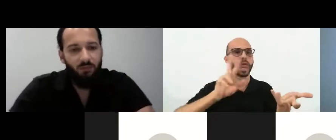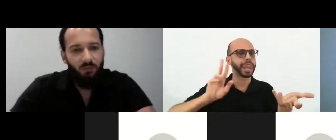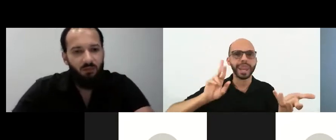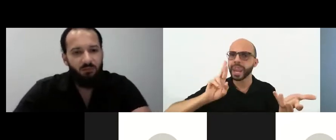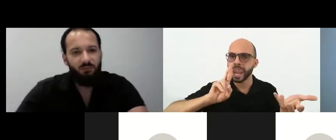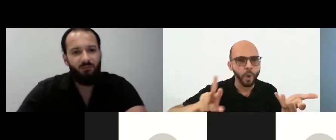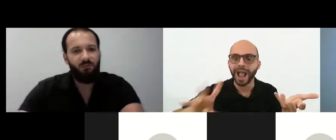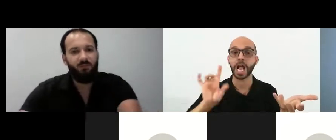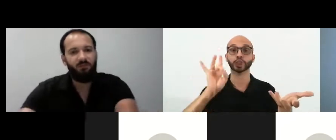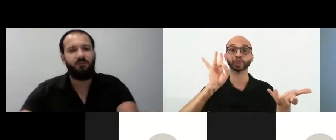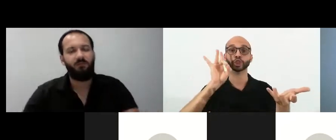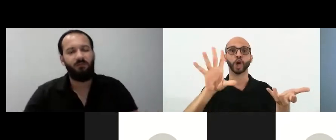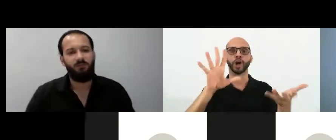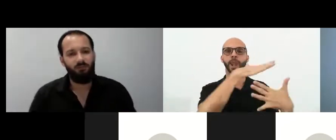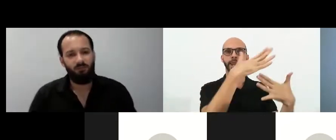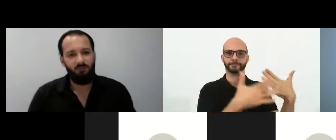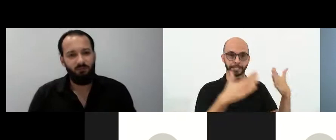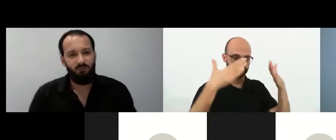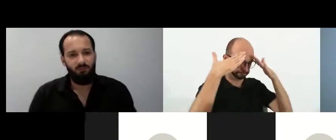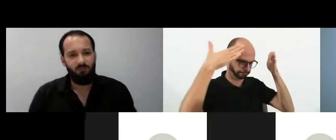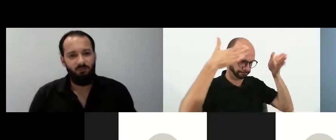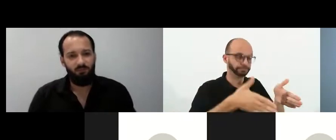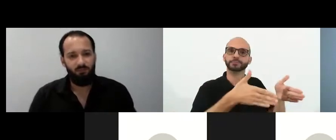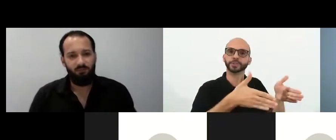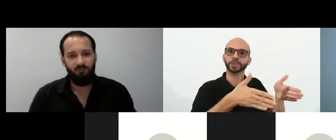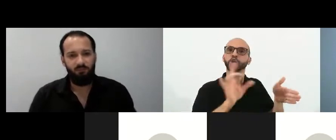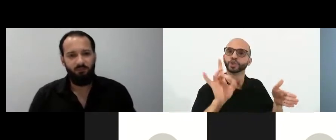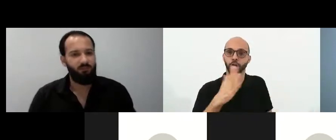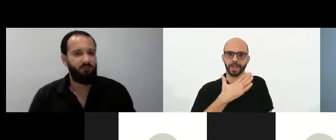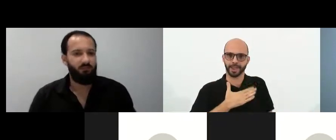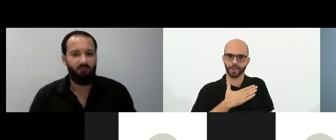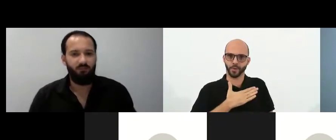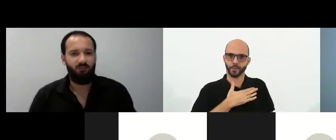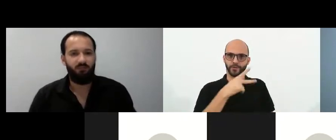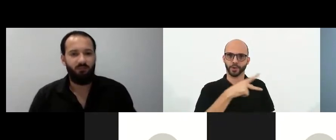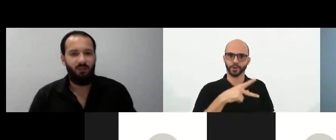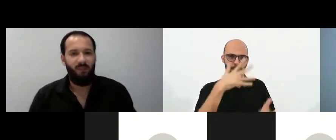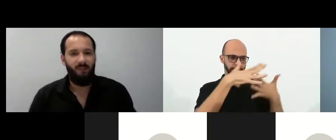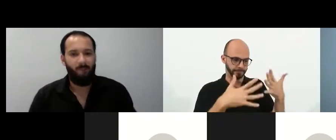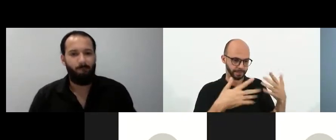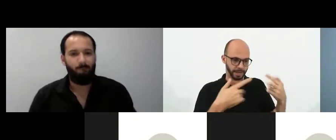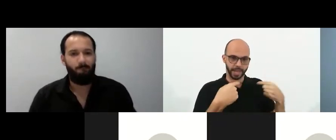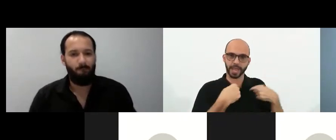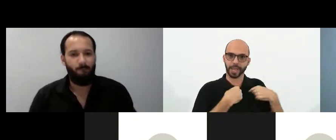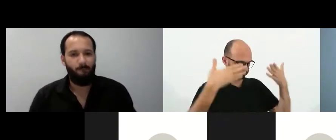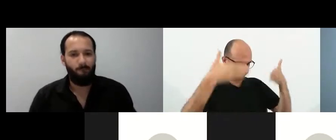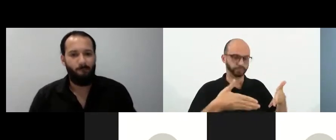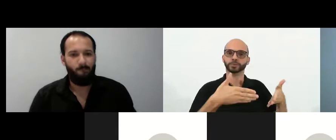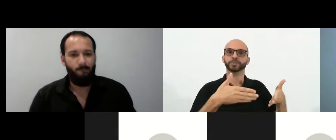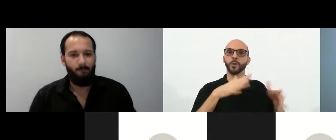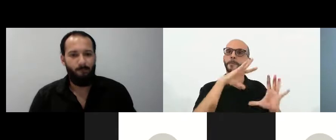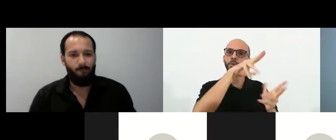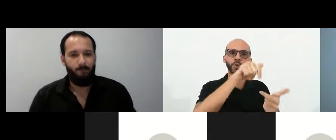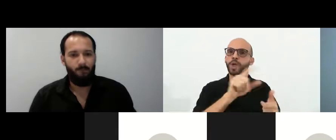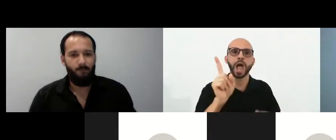e a relevância de que hoje, no mundo, não é só a Libras aqui, não é só tipo eu